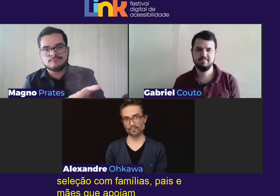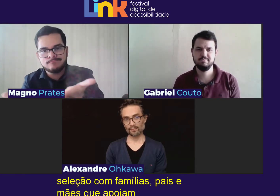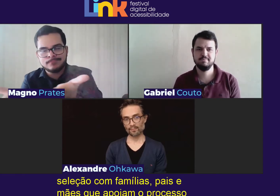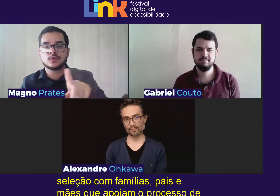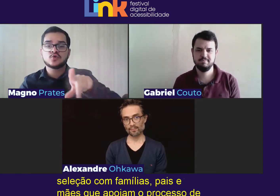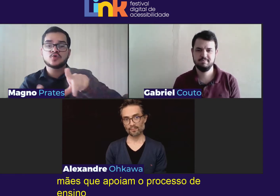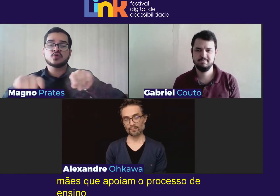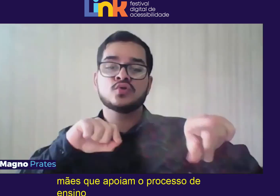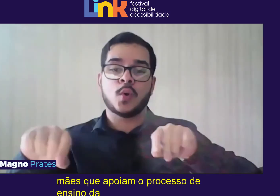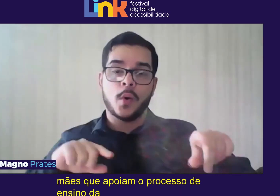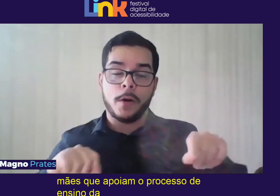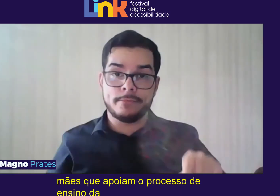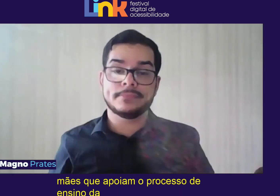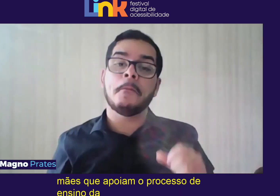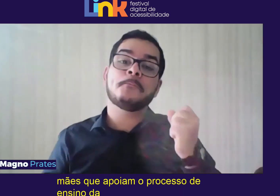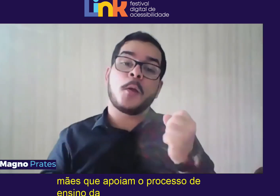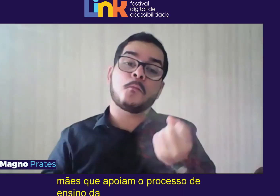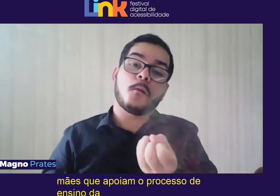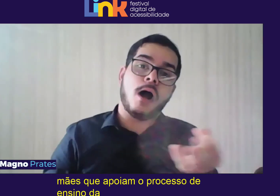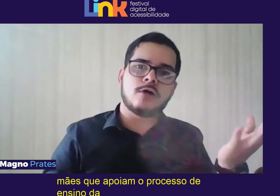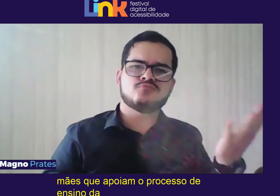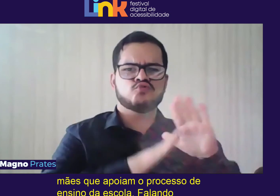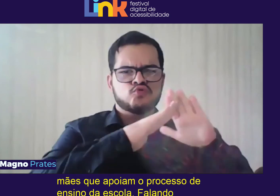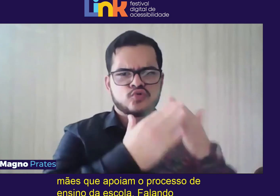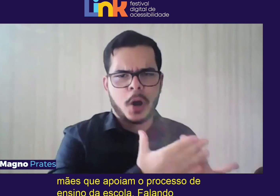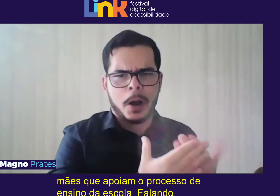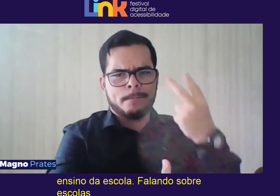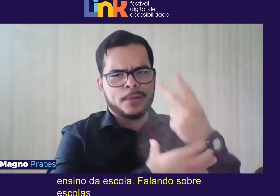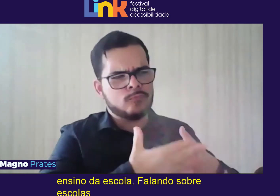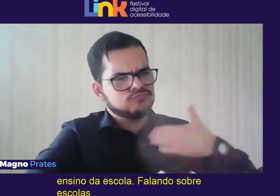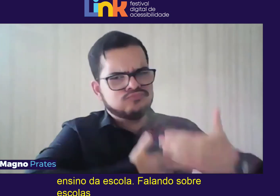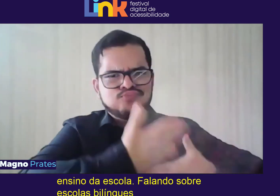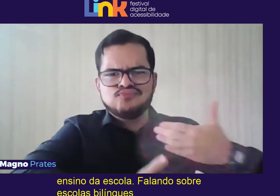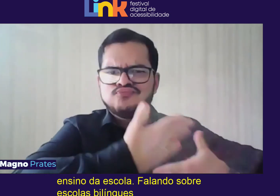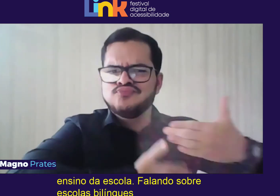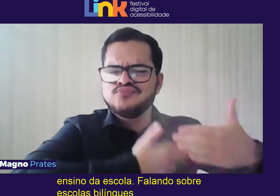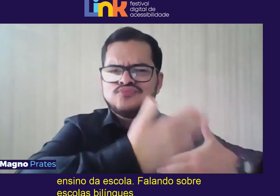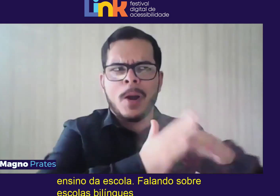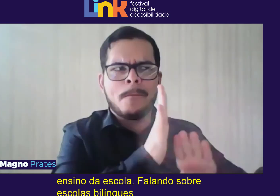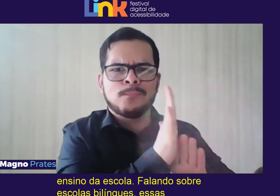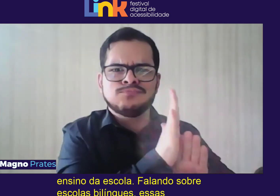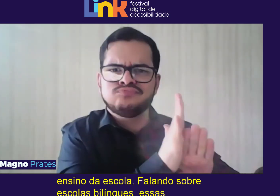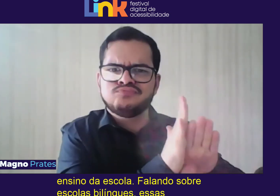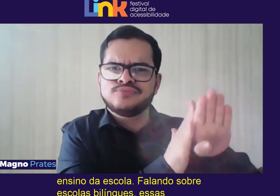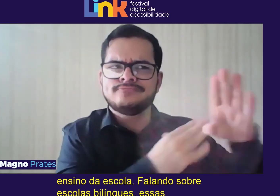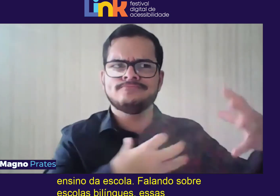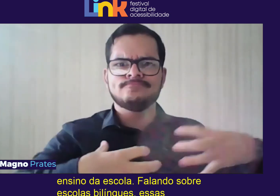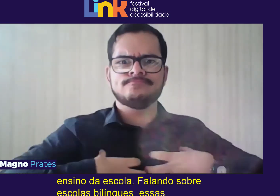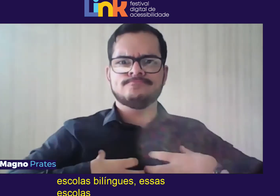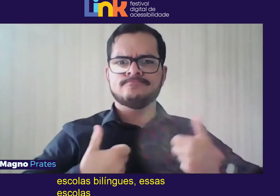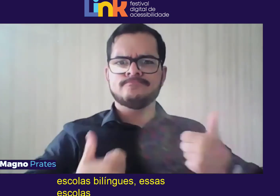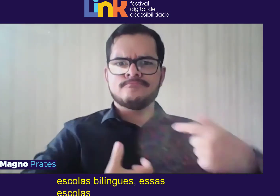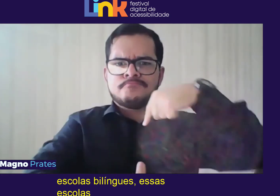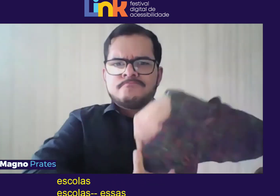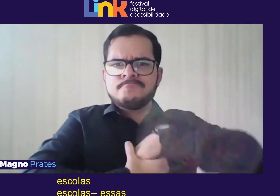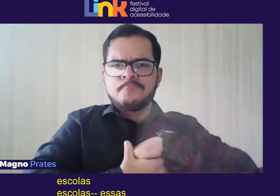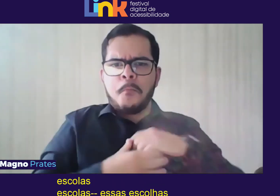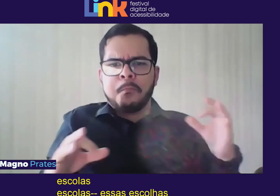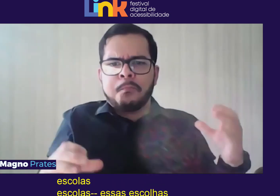escolas bilíngues, essas escolhas elas são múltiplas. As famílias apoiam nisso e o desenvolvimento ele é